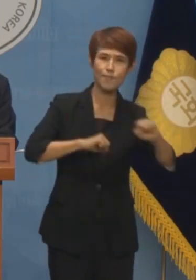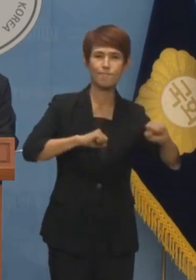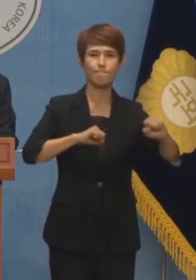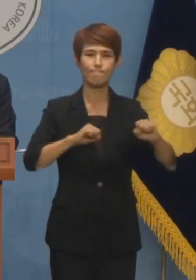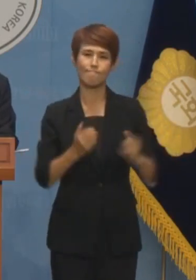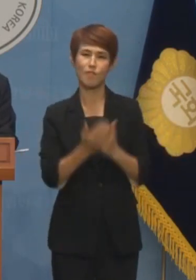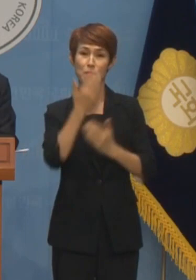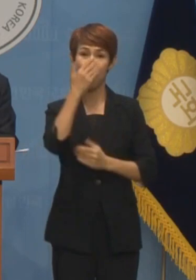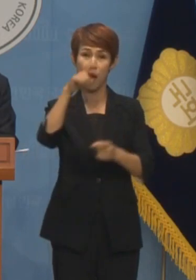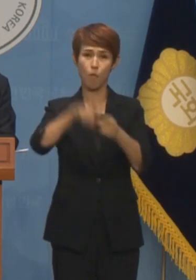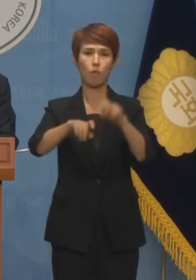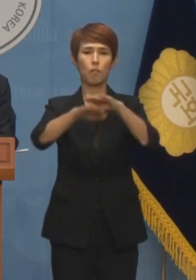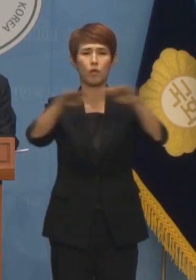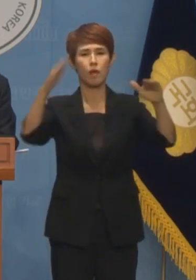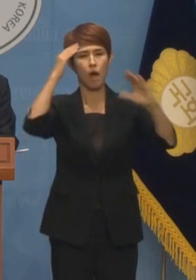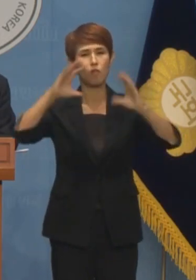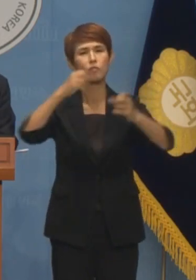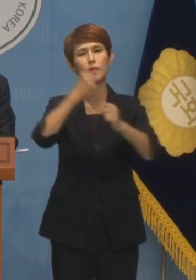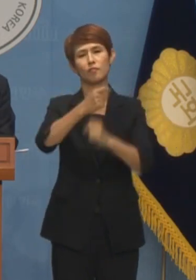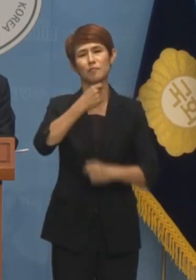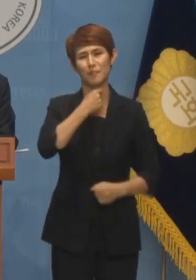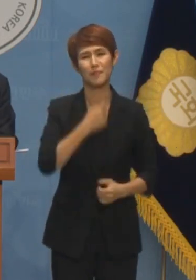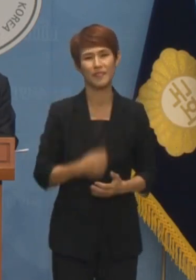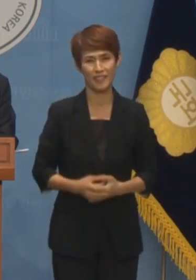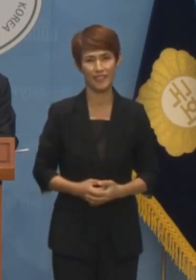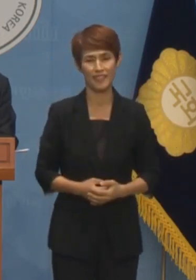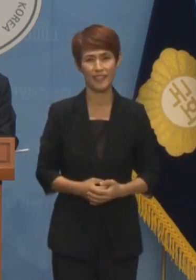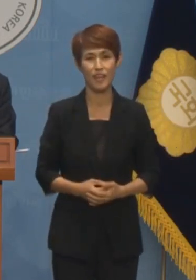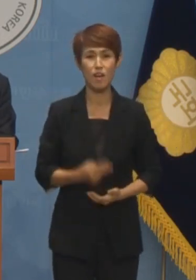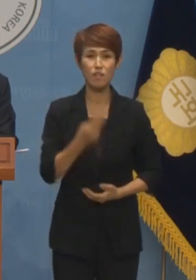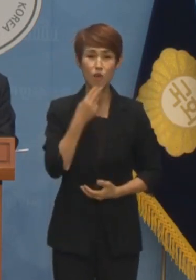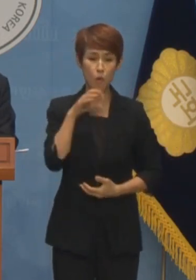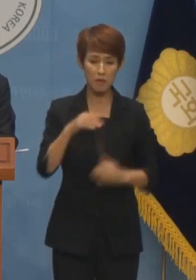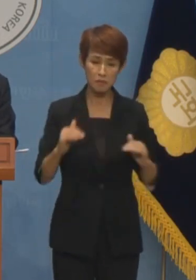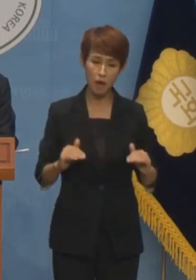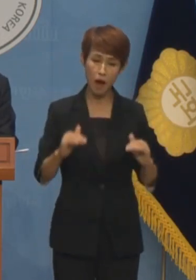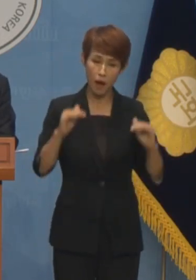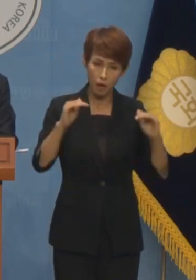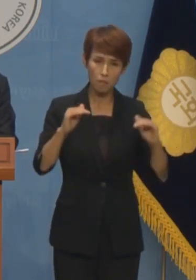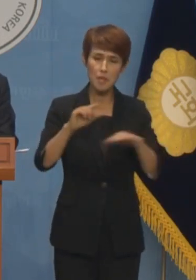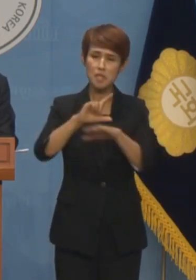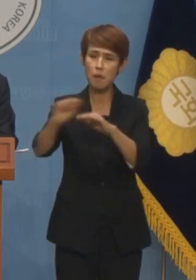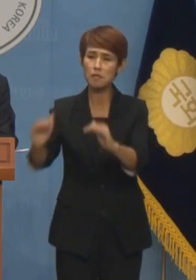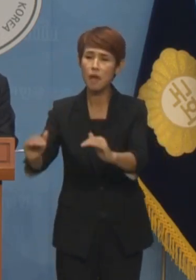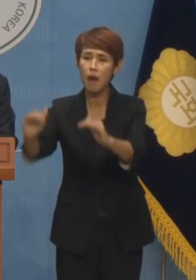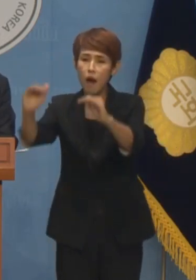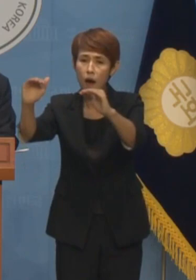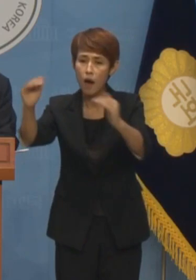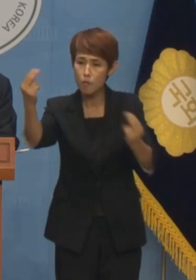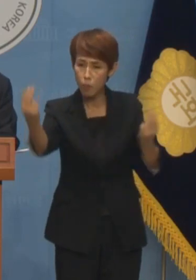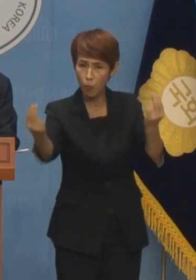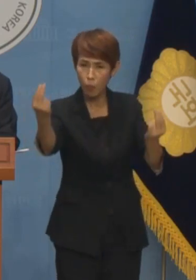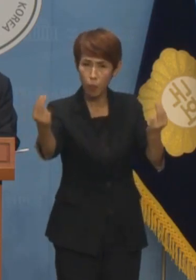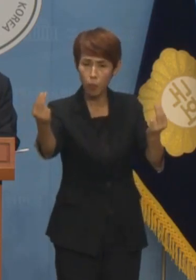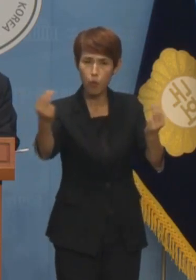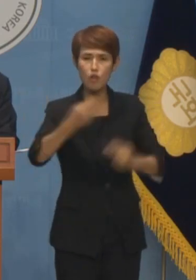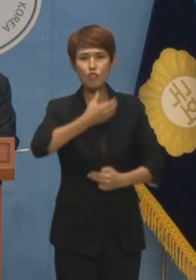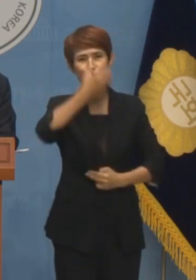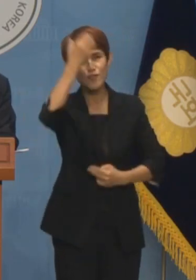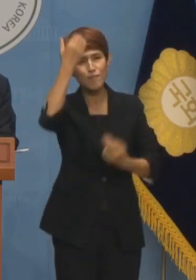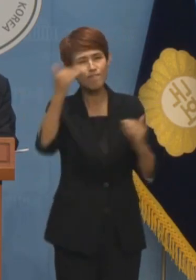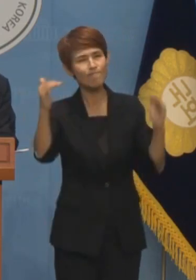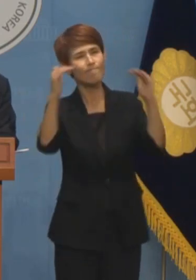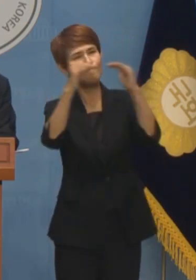있도록 평등한 대한민국을 만들고 싶습니다. 서울에서 자라는 아이와 지방에서 자라는 아이는 같은 꿈을 꿀 수